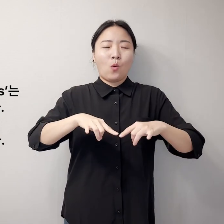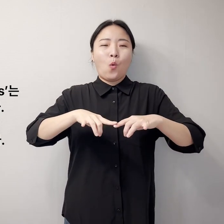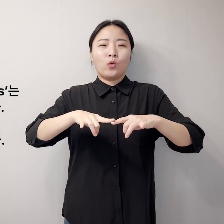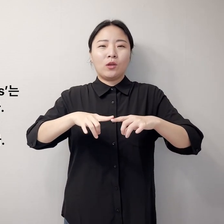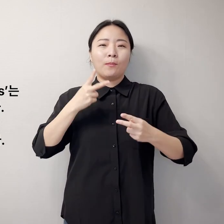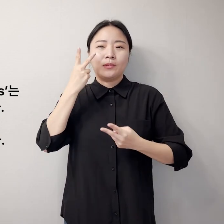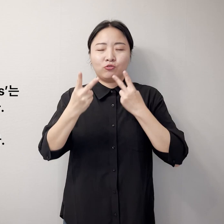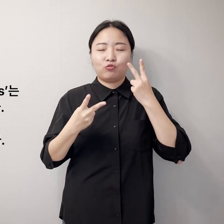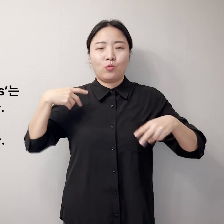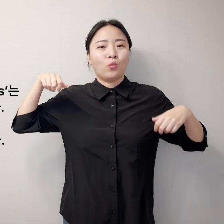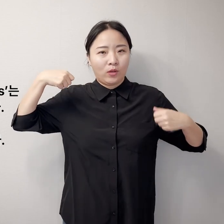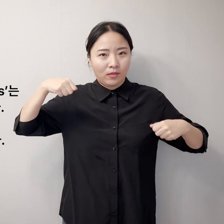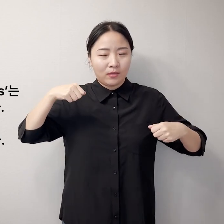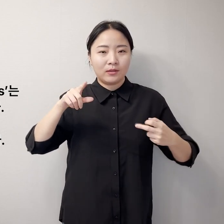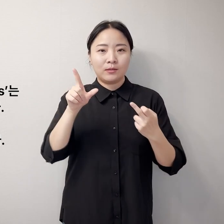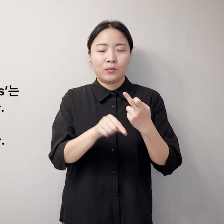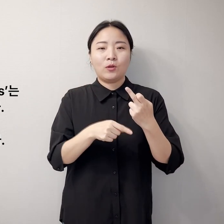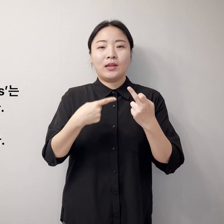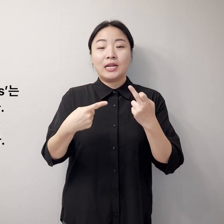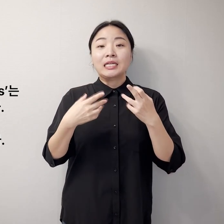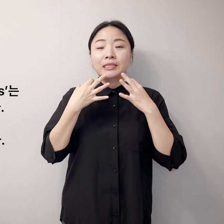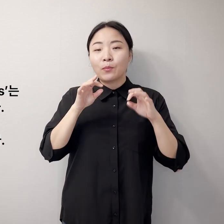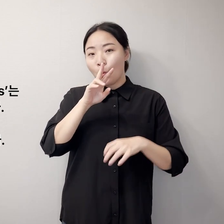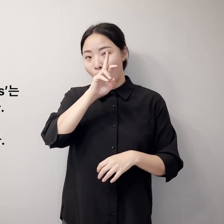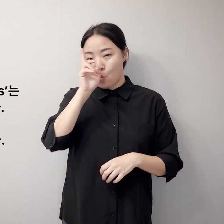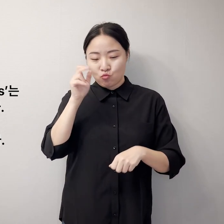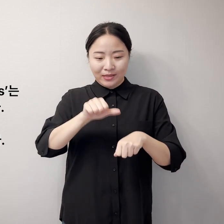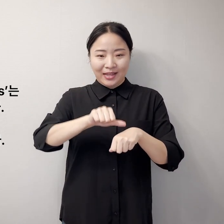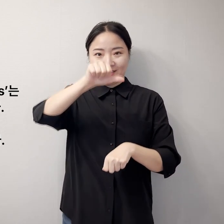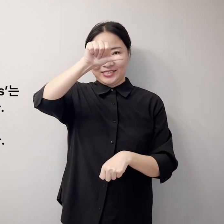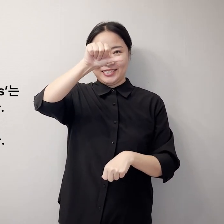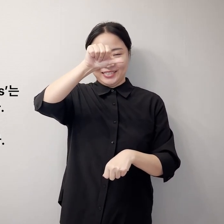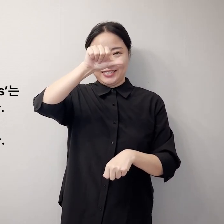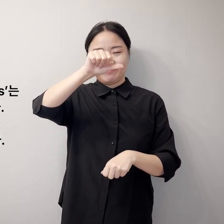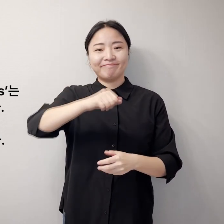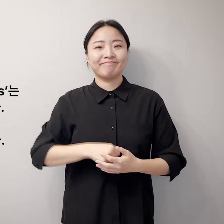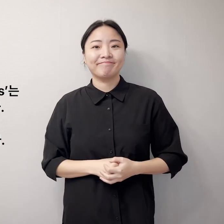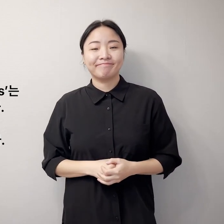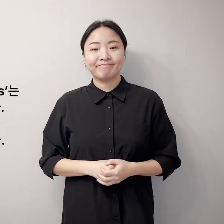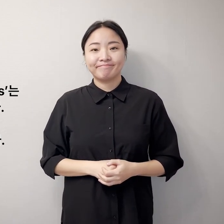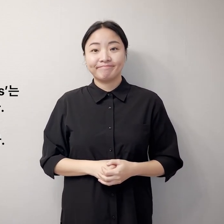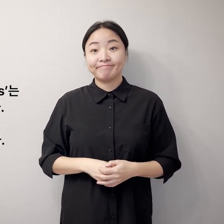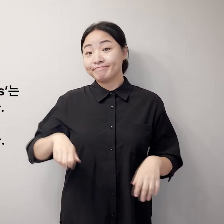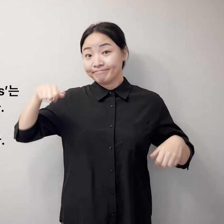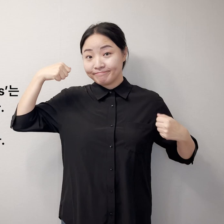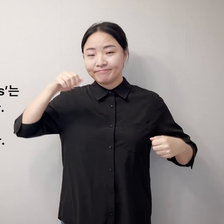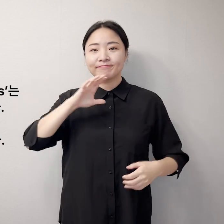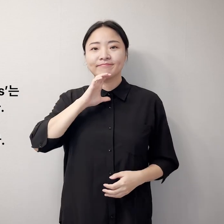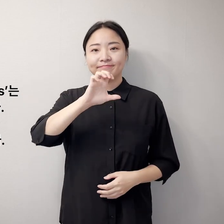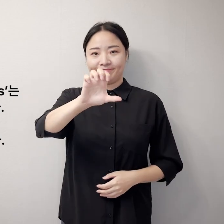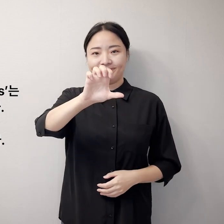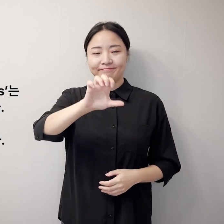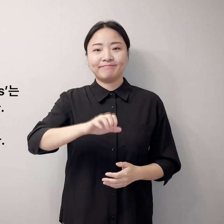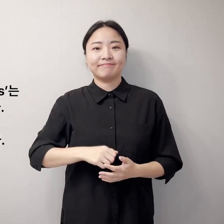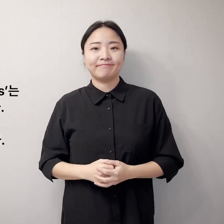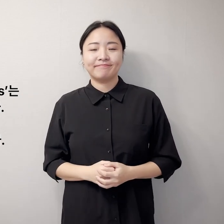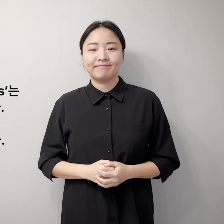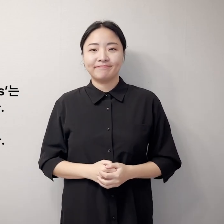12월 1일 금요일 오후 5시에 진행되며 공연 시간은 45분입니다